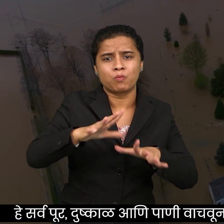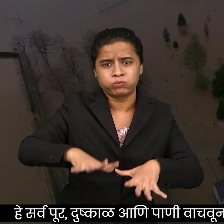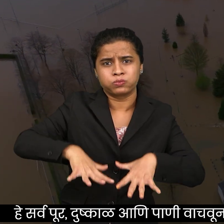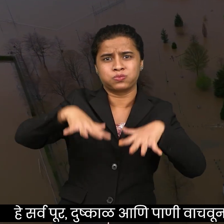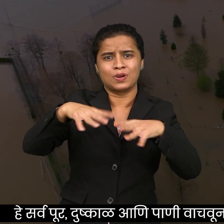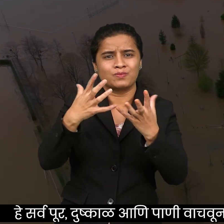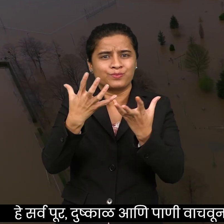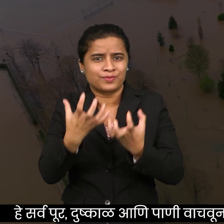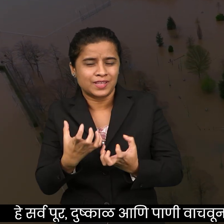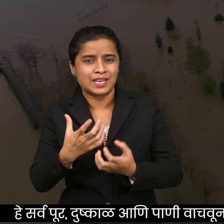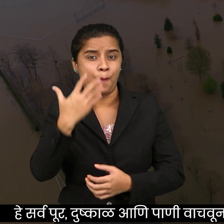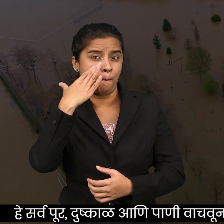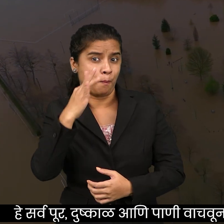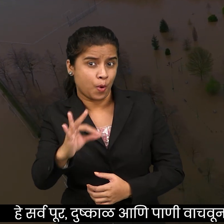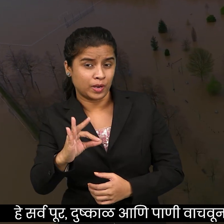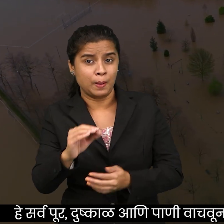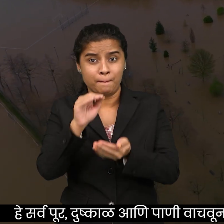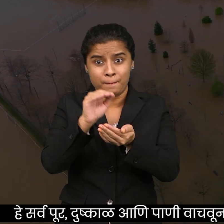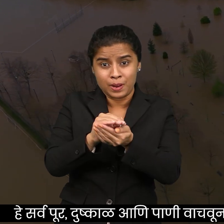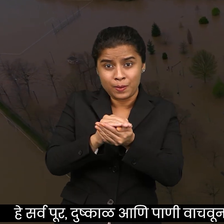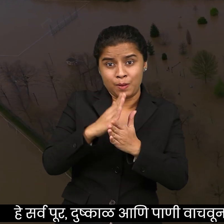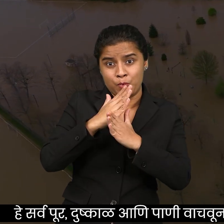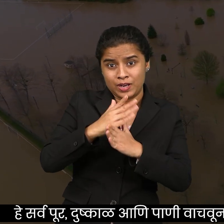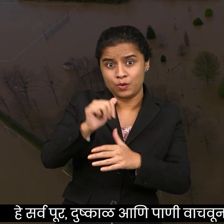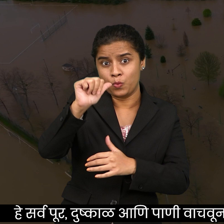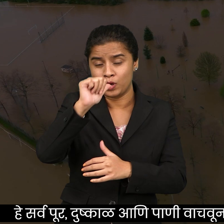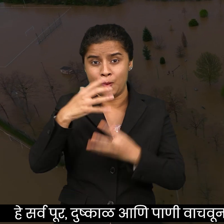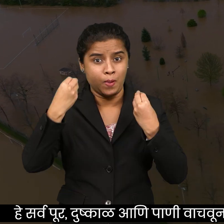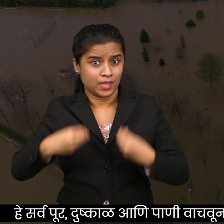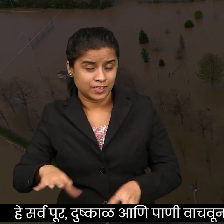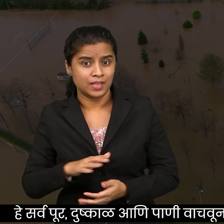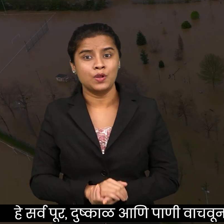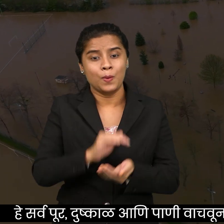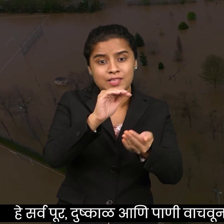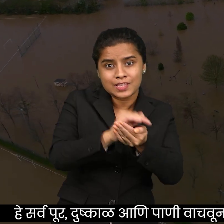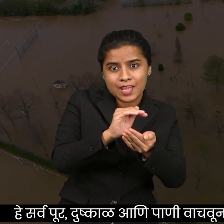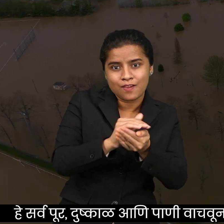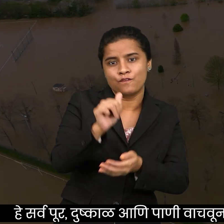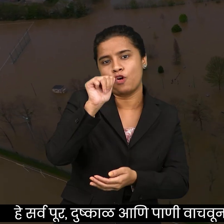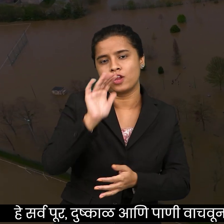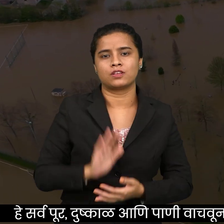आणि पाणी वाचवून पाण्याचा अपव्यय रोखण्याचे महत्त्व याबद्दल आहे.